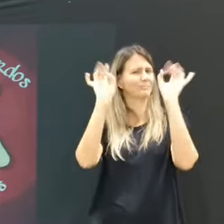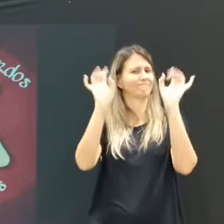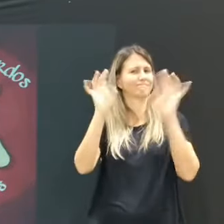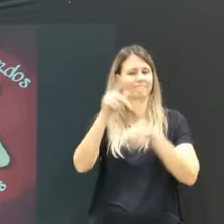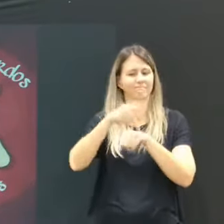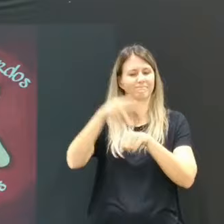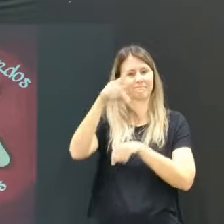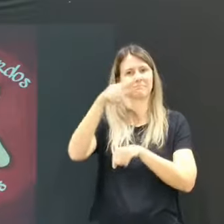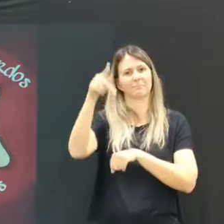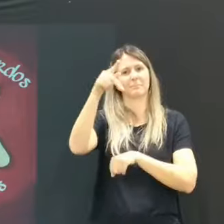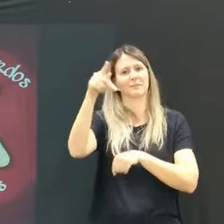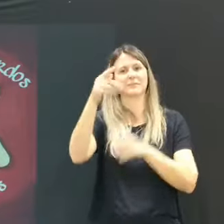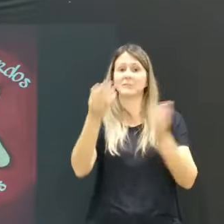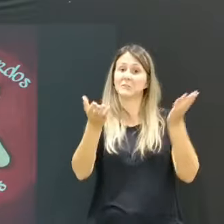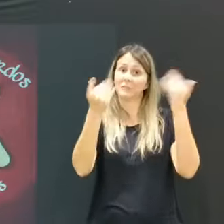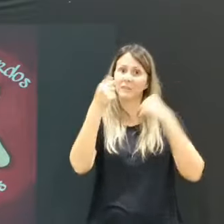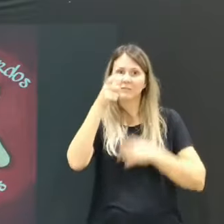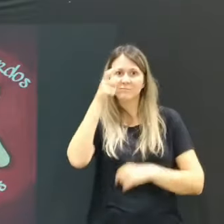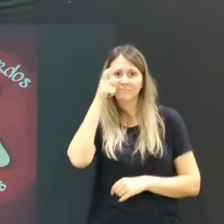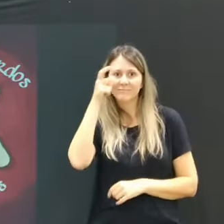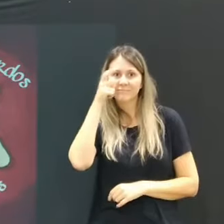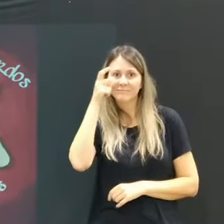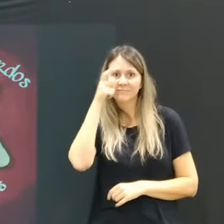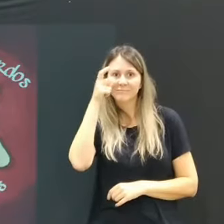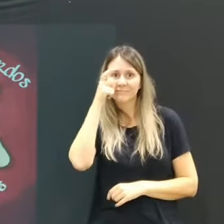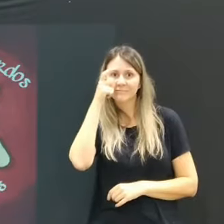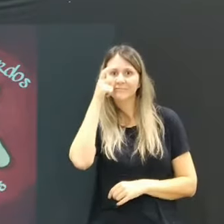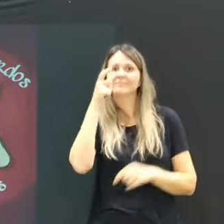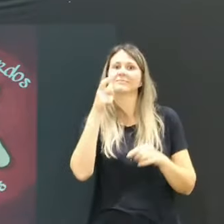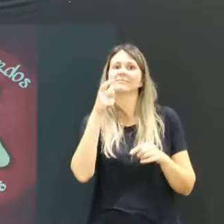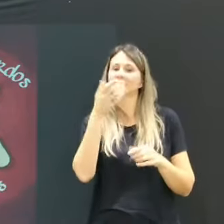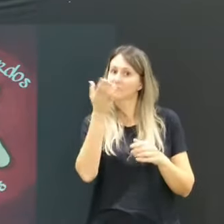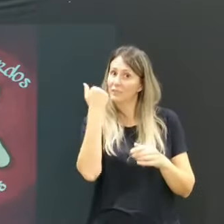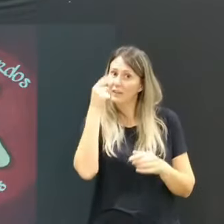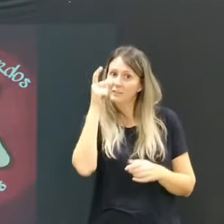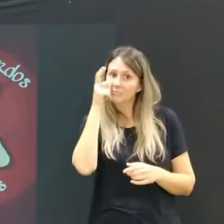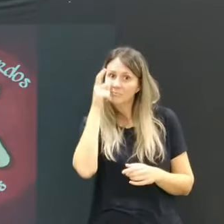É um culto especial, um culto de Páscoa. Venham assistir conosco,